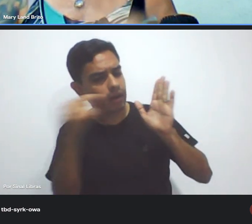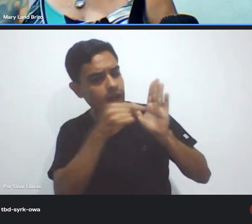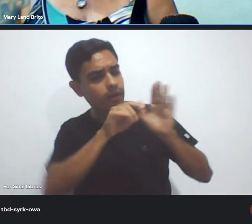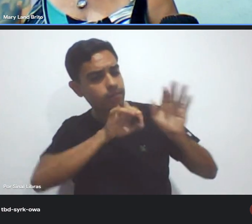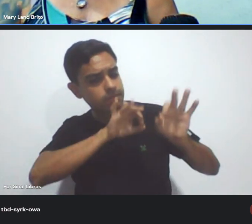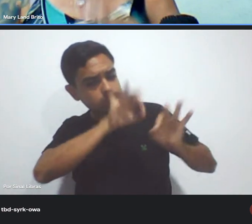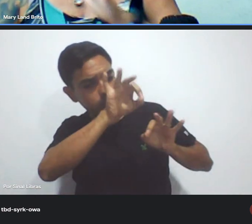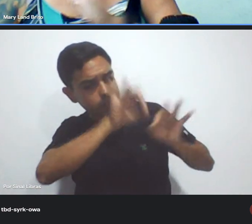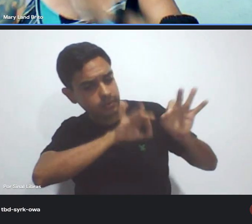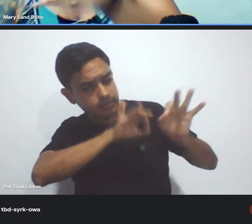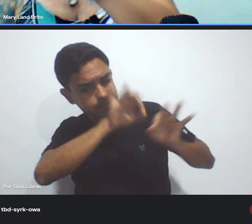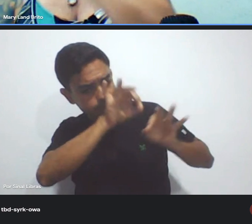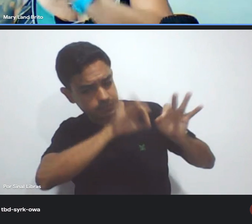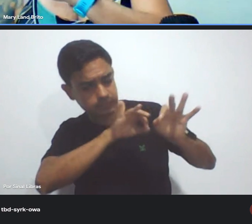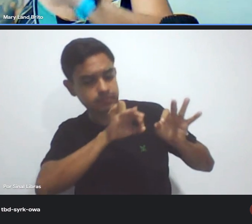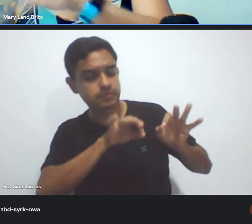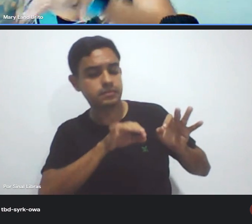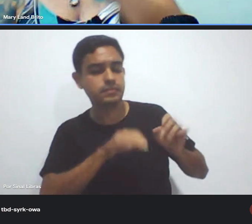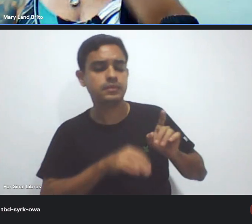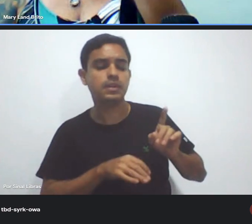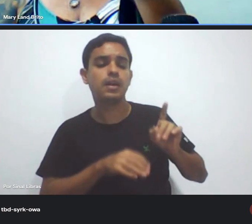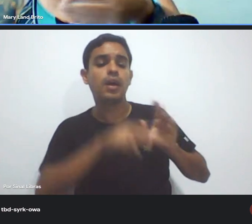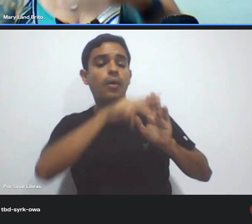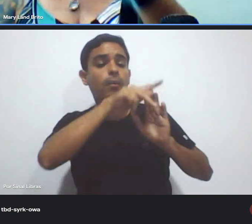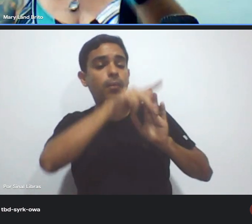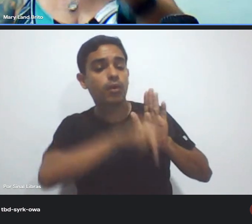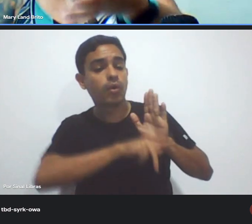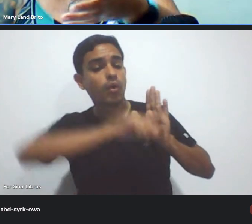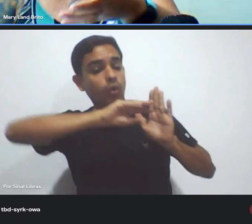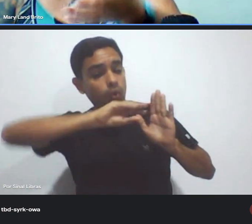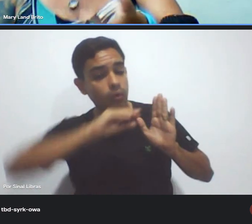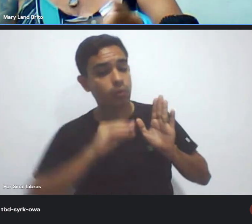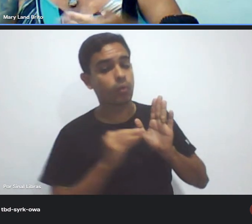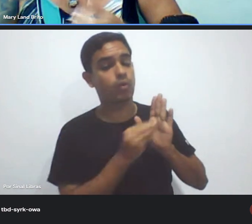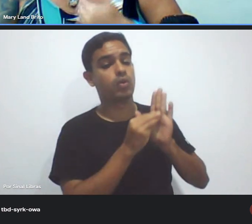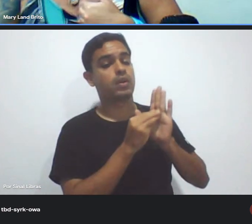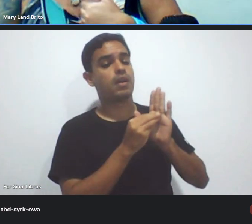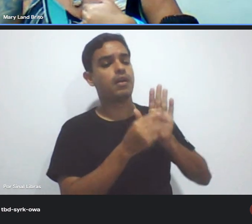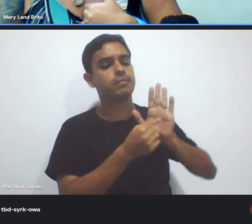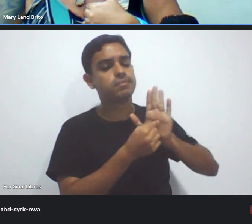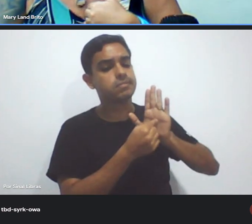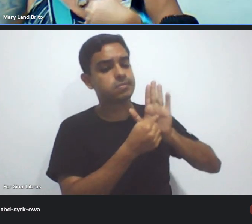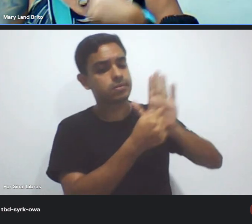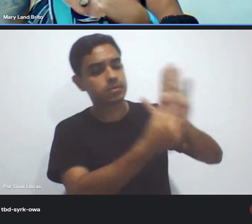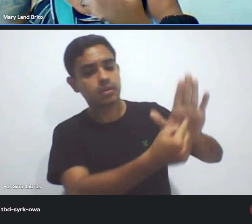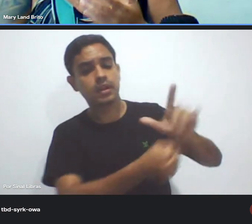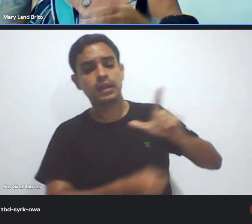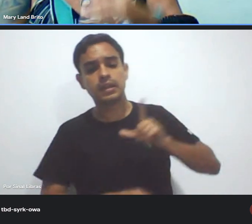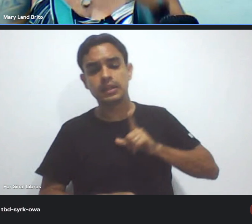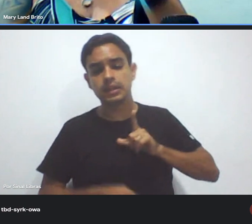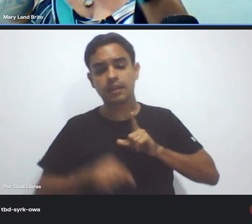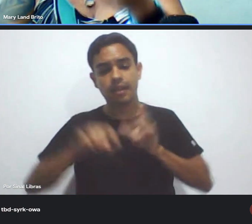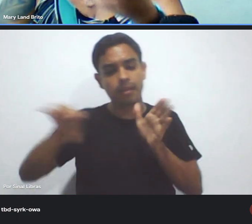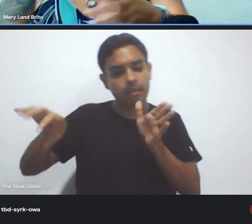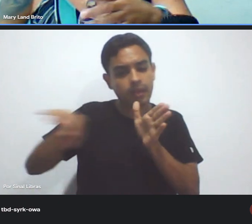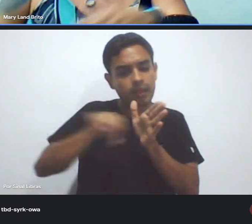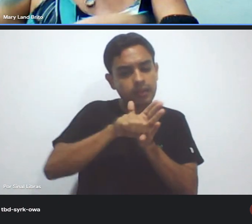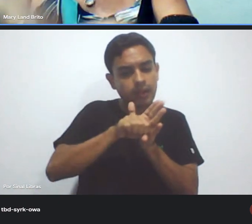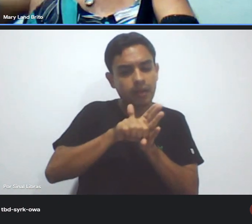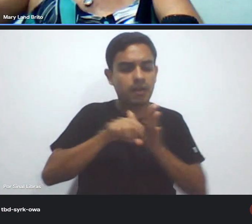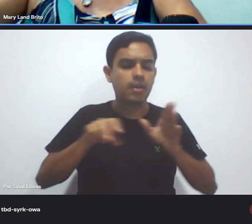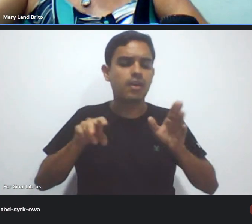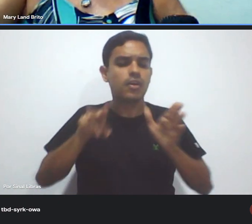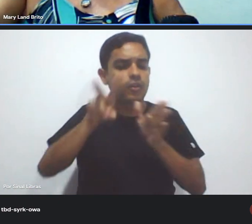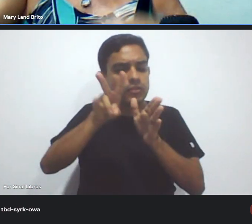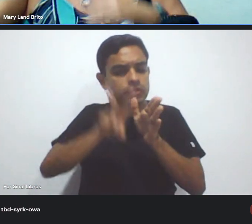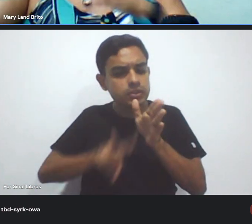uma circulação. Aí, lá no teu projeto, coloca a exposição em si e pode ter a gravação de um videocast que vai mostrar como é que aquela